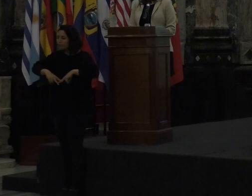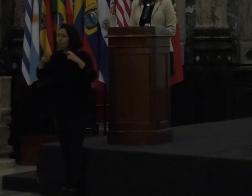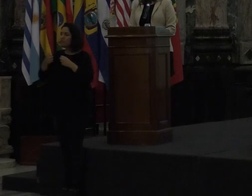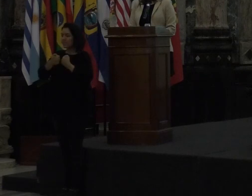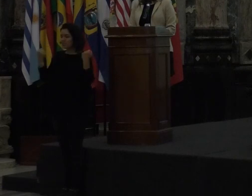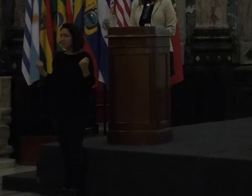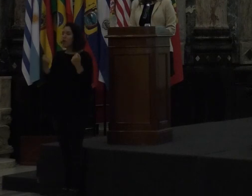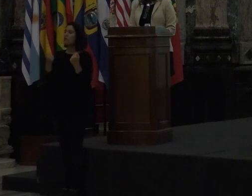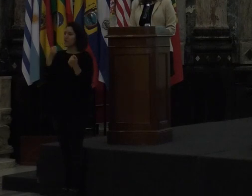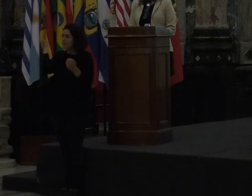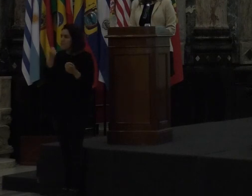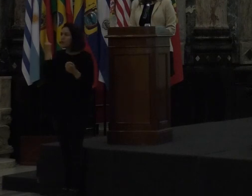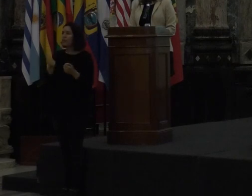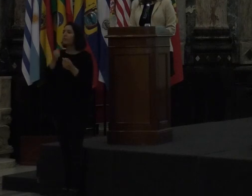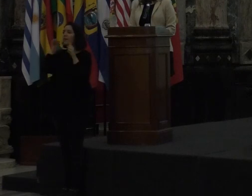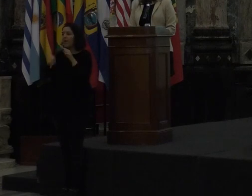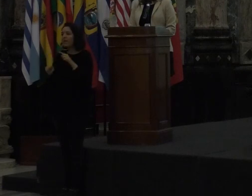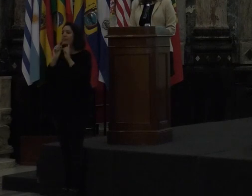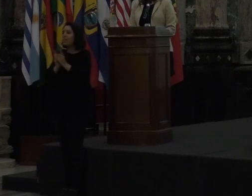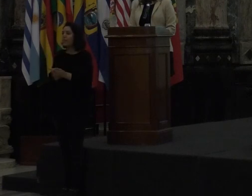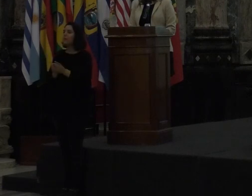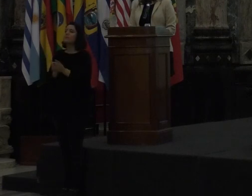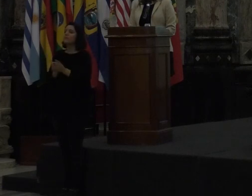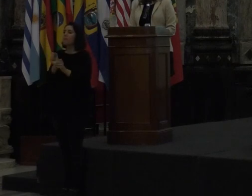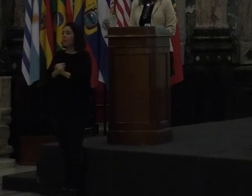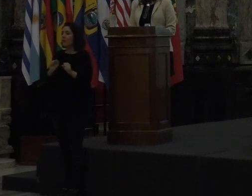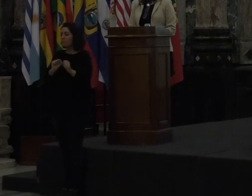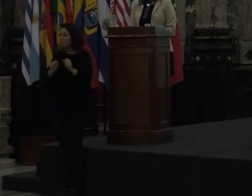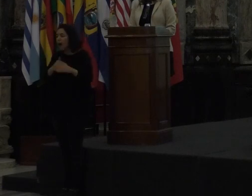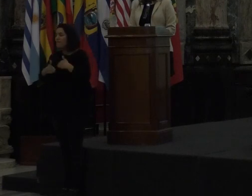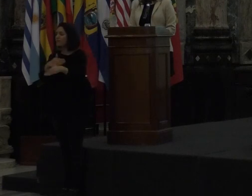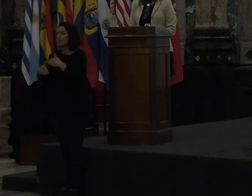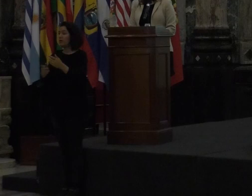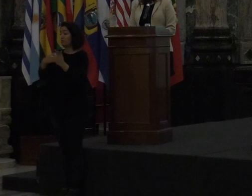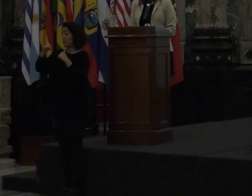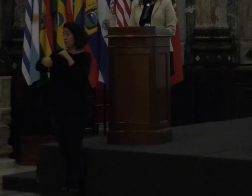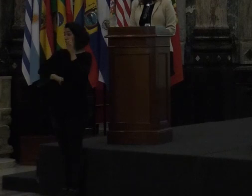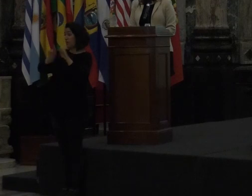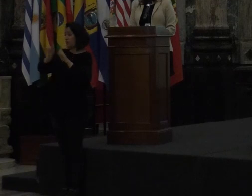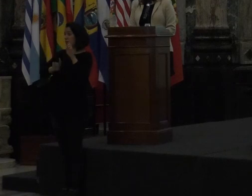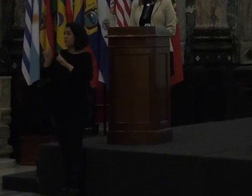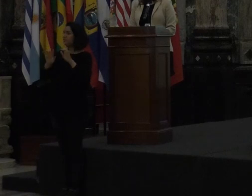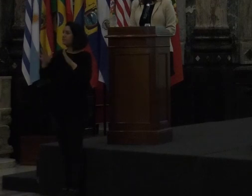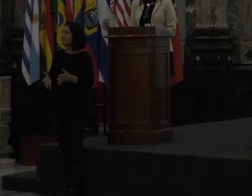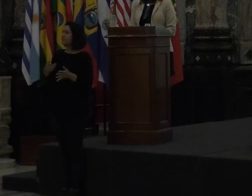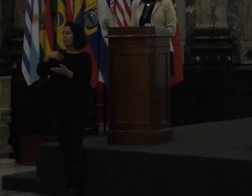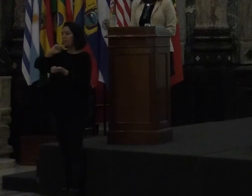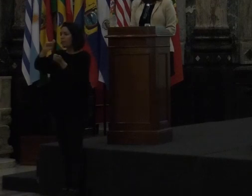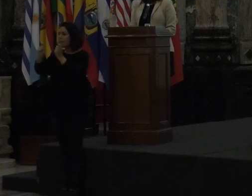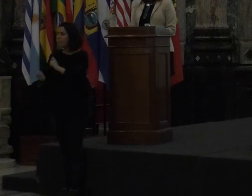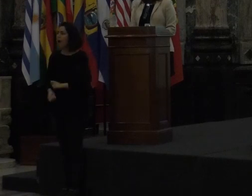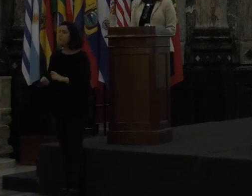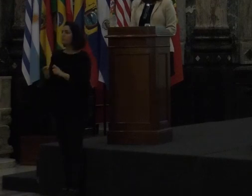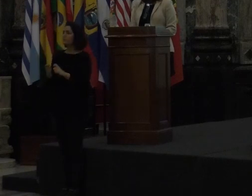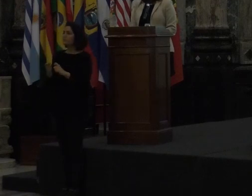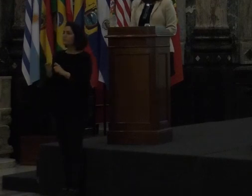muy relevantes y desde ahí también construir ofertas más importantes. Es una facultad que se está, en algún sentido, modificando a sí misma en forma